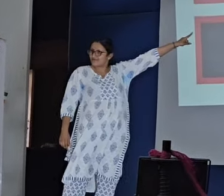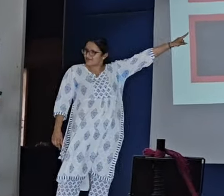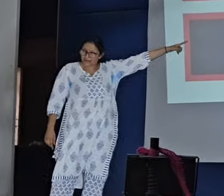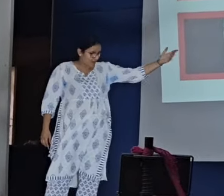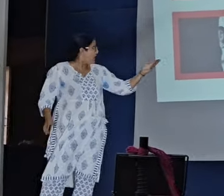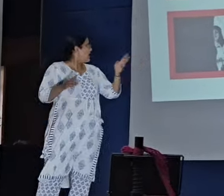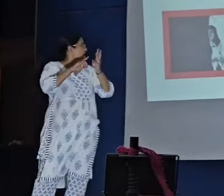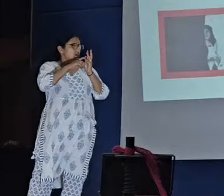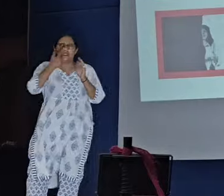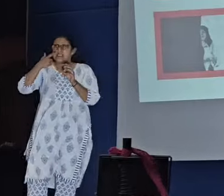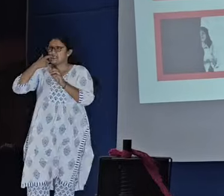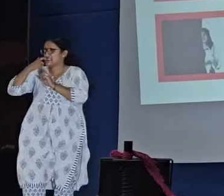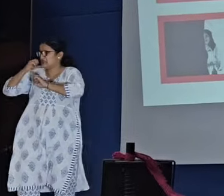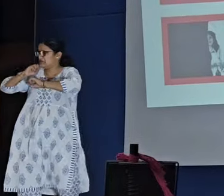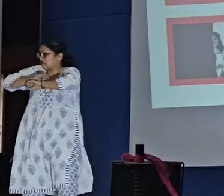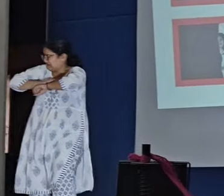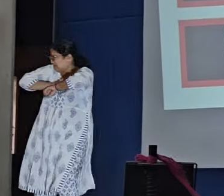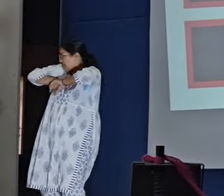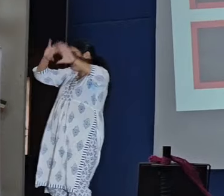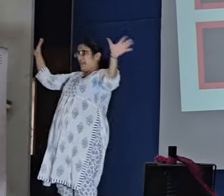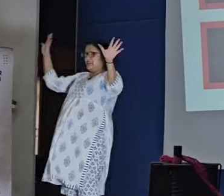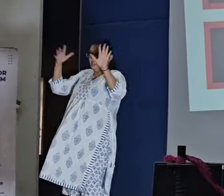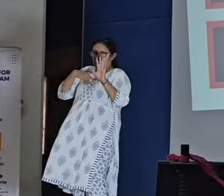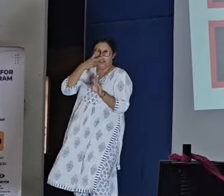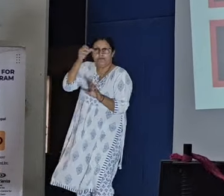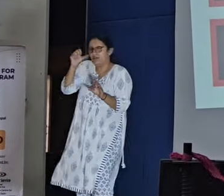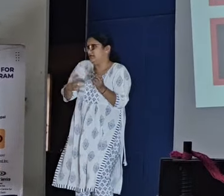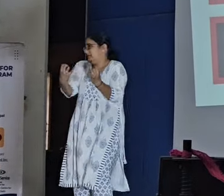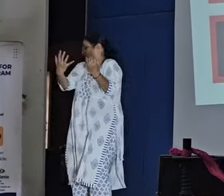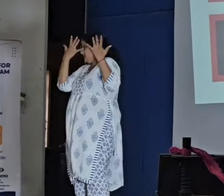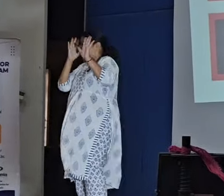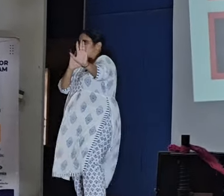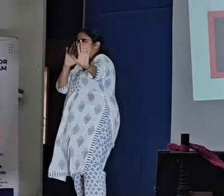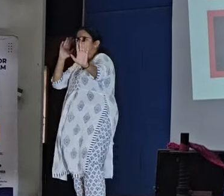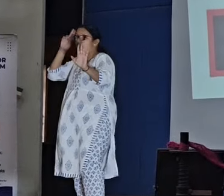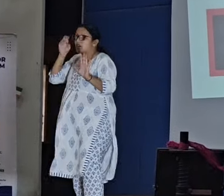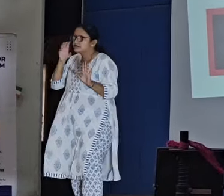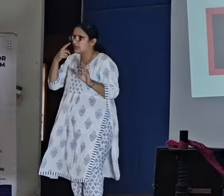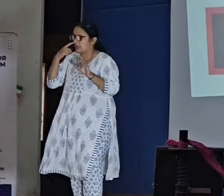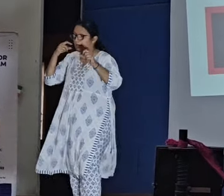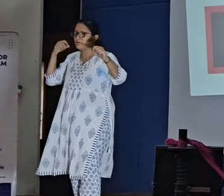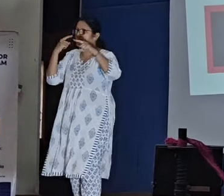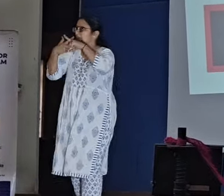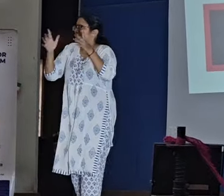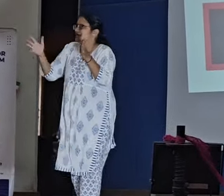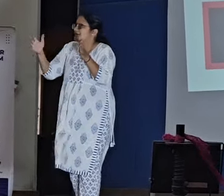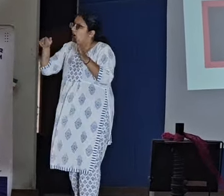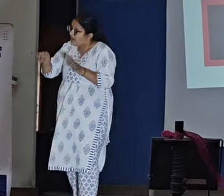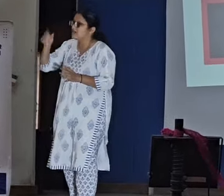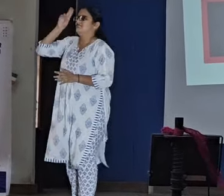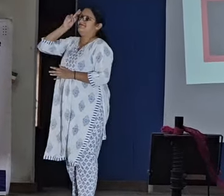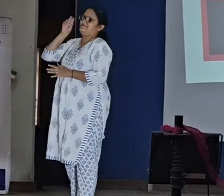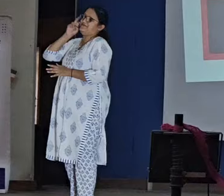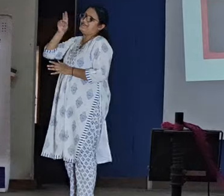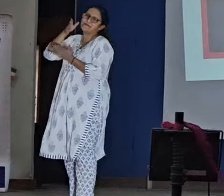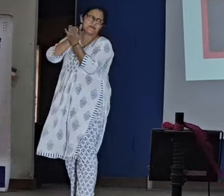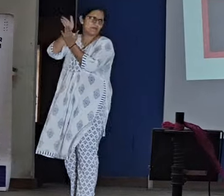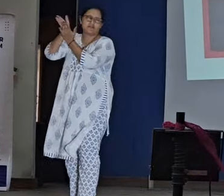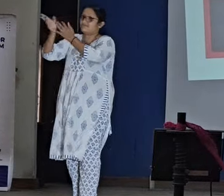है, ये सिंड्रोम होना मतलब तय है उनका। और बहुत सारी चीजें जो बहुत ब्राइट अगर विजन है तो उनकी आंखें मतलब मैच नहीं